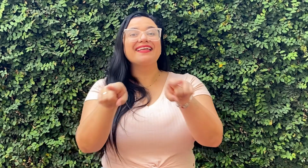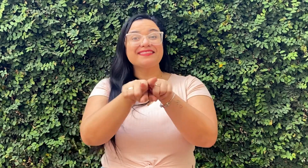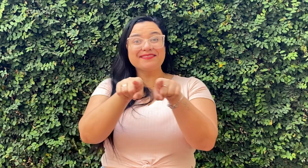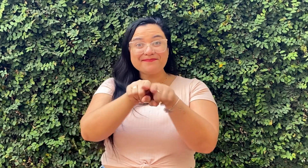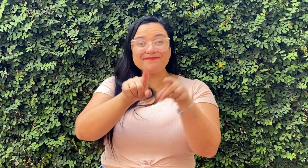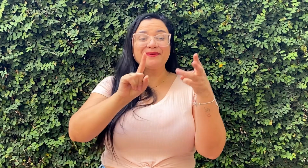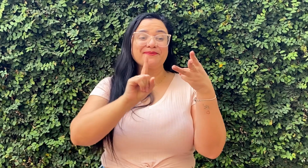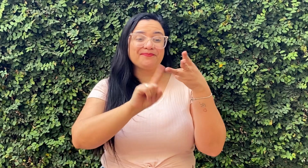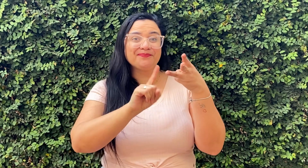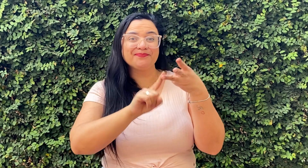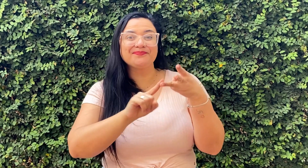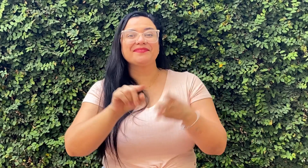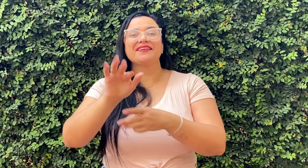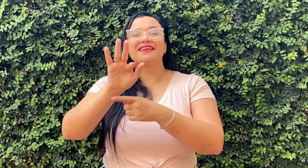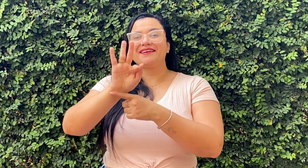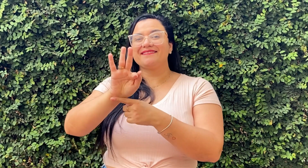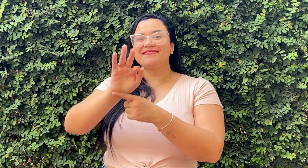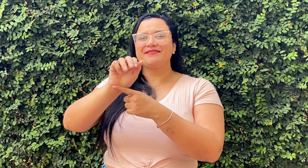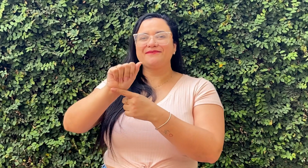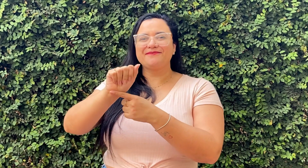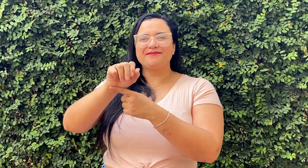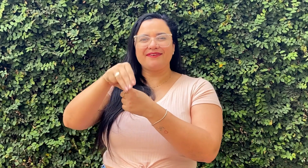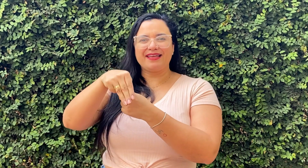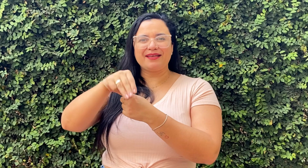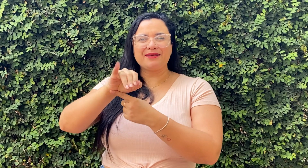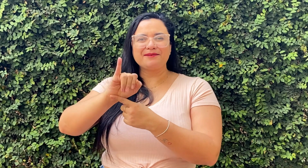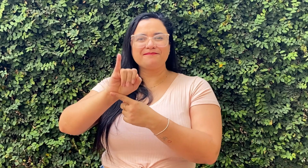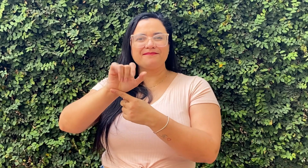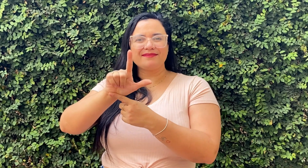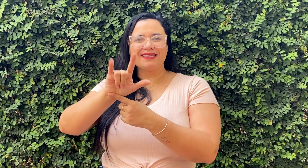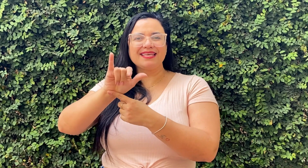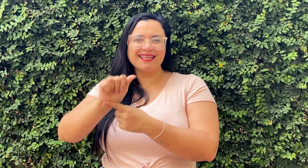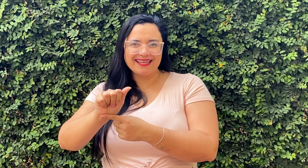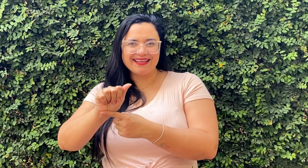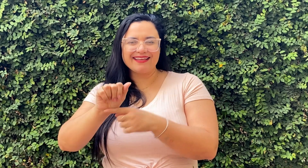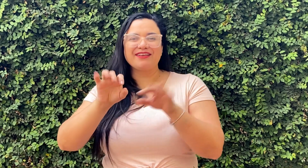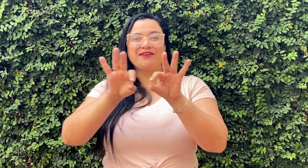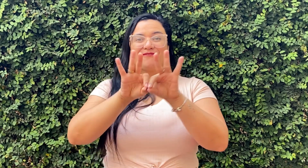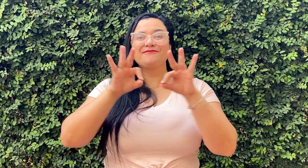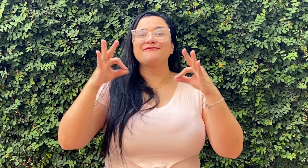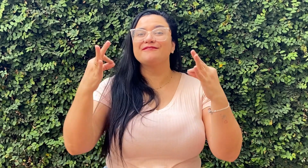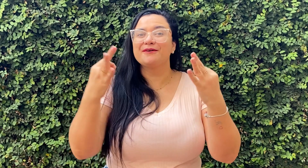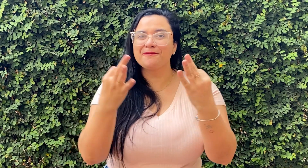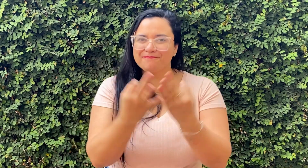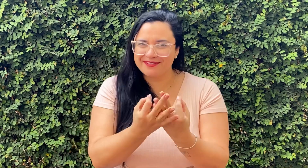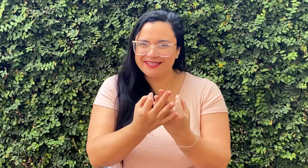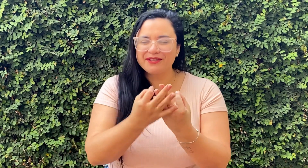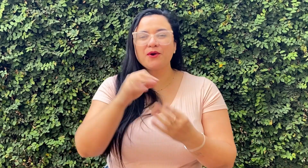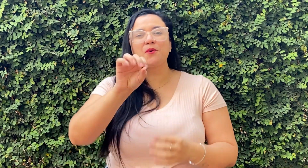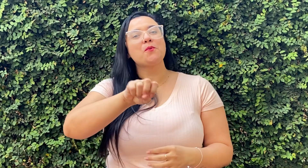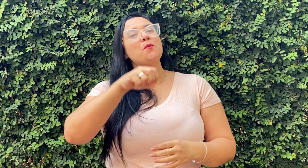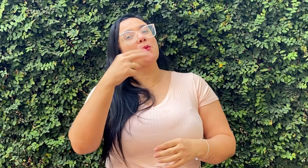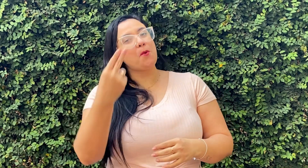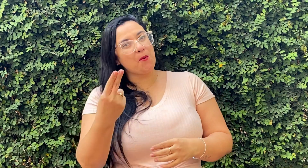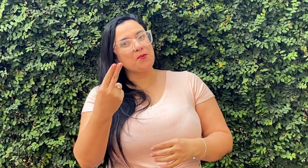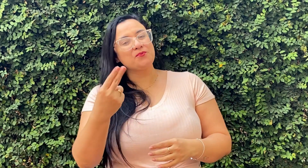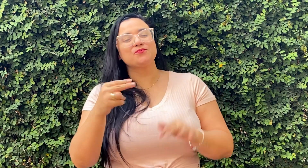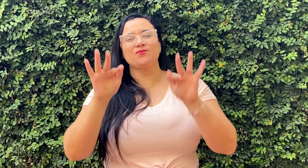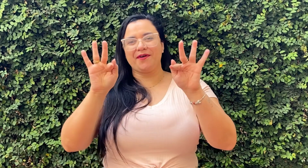certo? E o sinal também de família, que pode ser feito com essas duas configurações de mão, ou